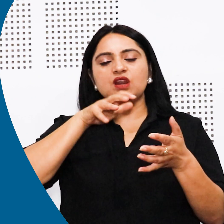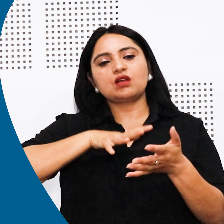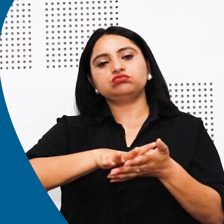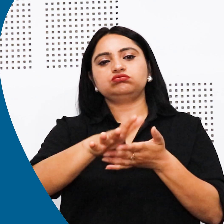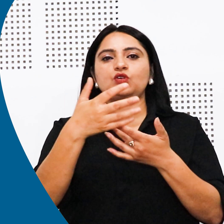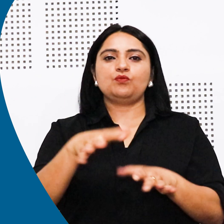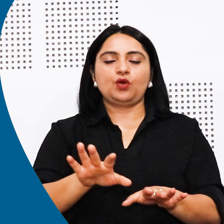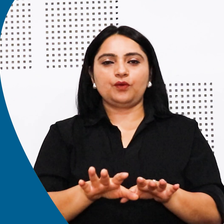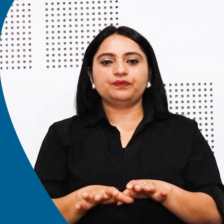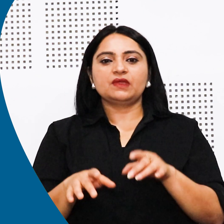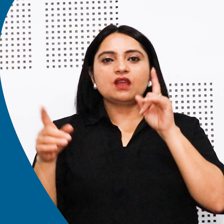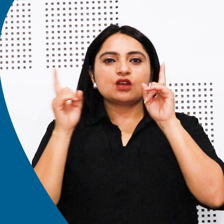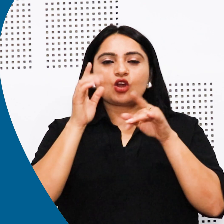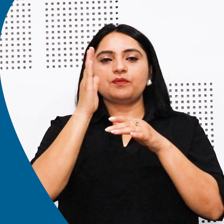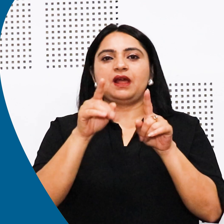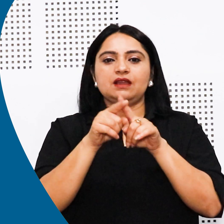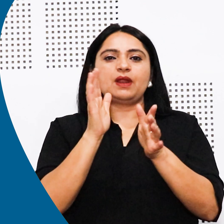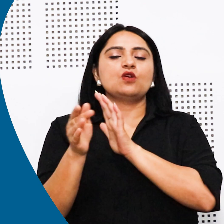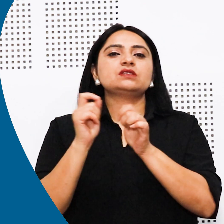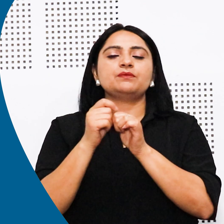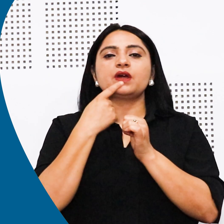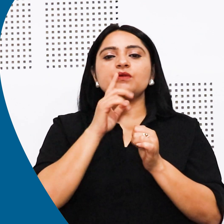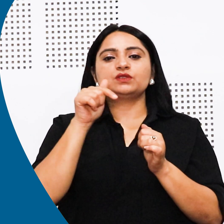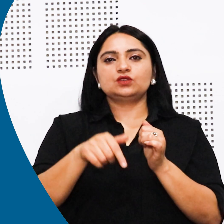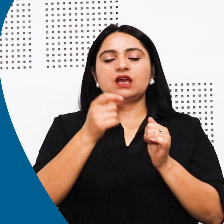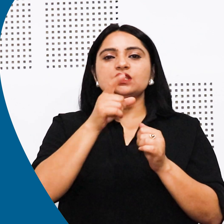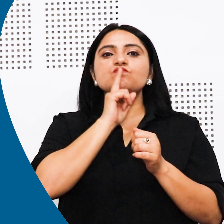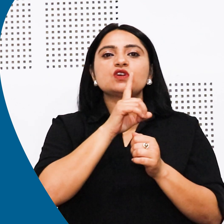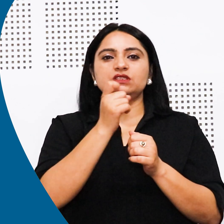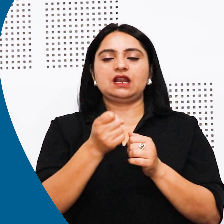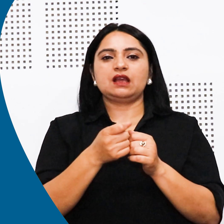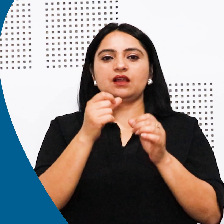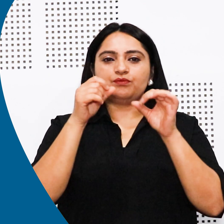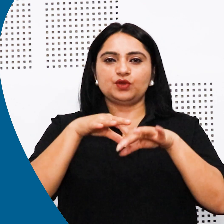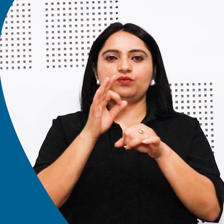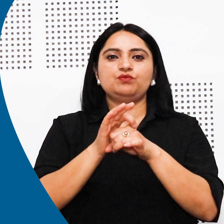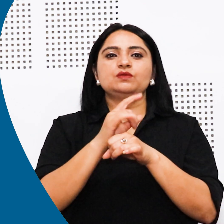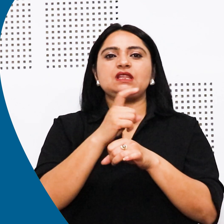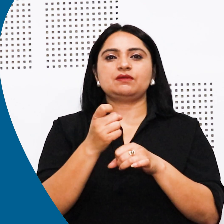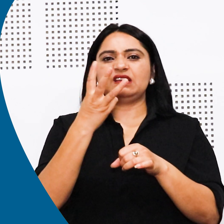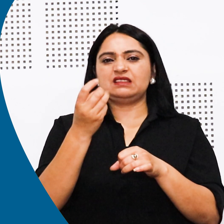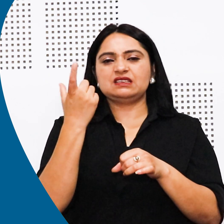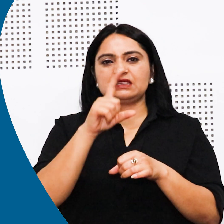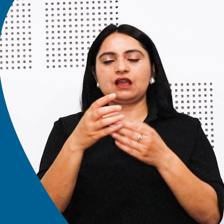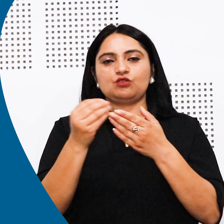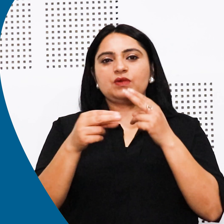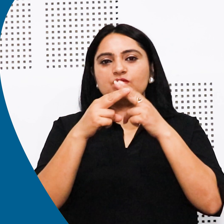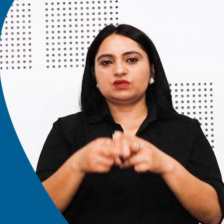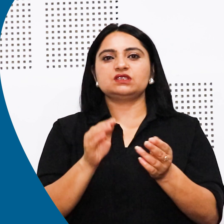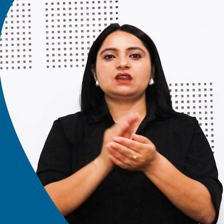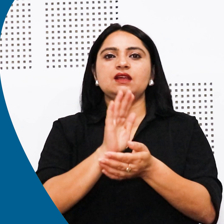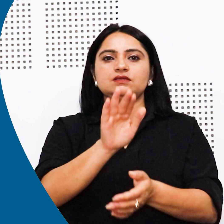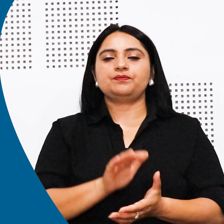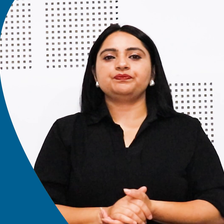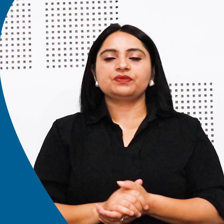विपदको सामना गर्न योजना बनाएको दावी गरेको छ। यो आर्थिक वर्षका लागि विपद व्यवस्थापनका लागि 30 लाख रुपैयाँ बजेट विनियोजन